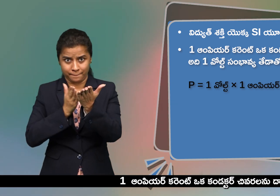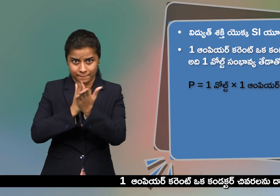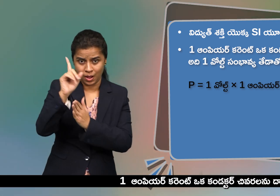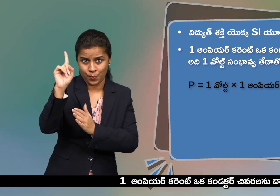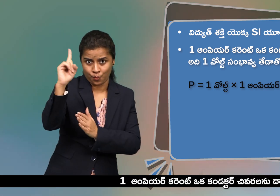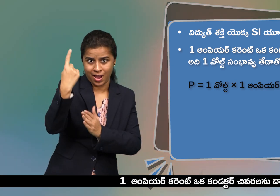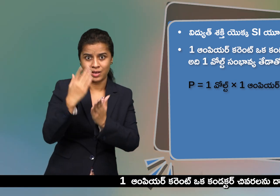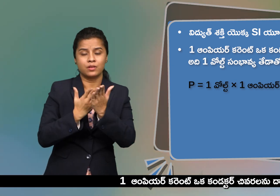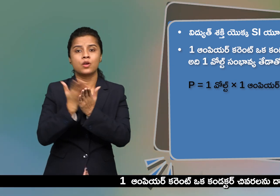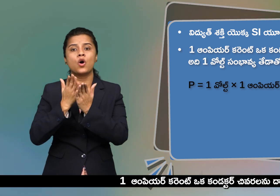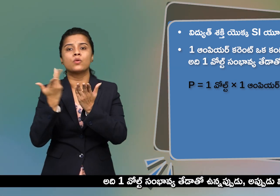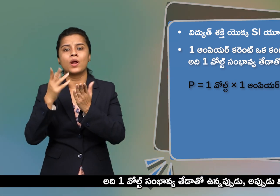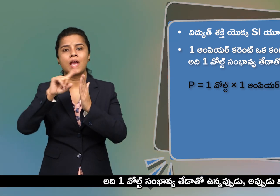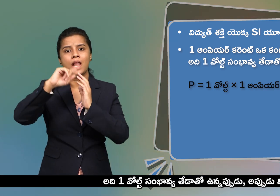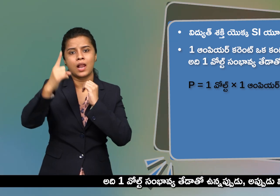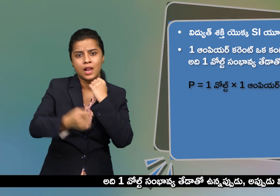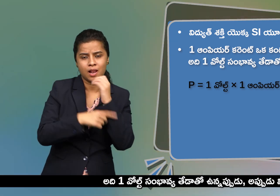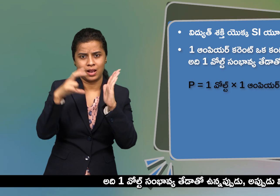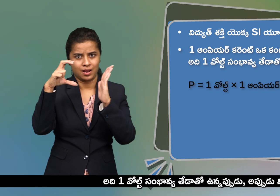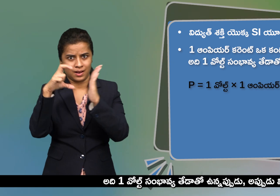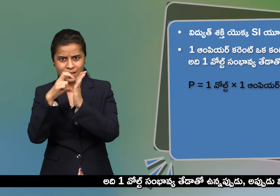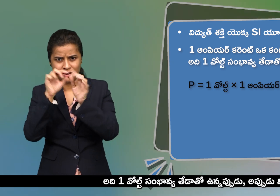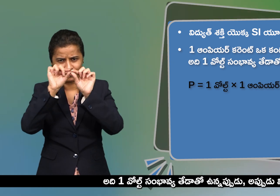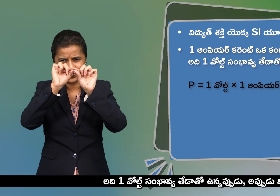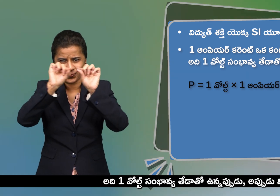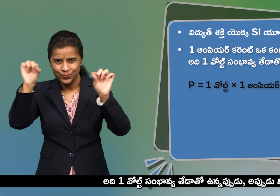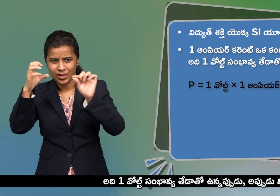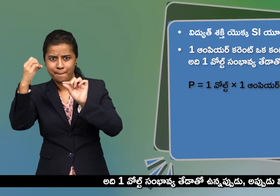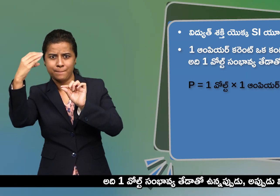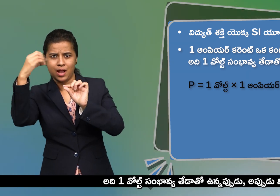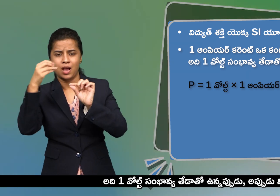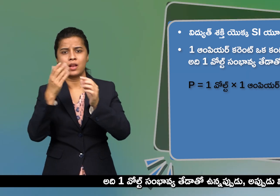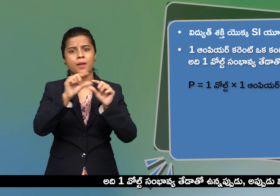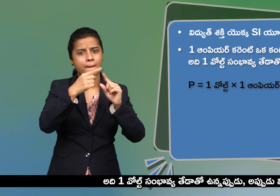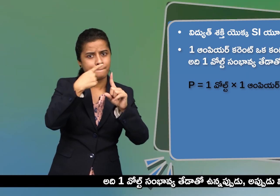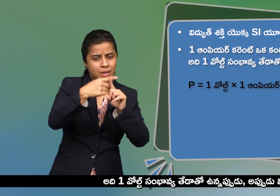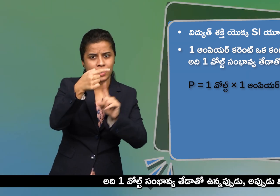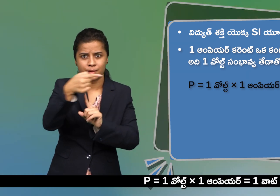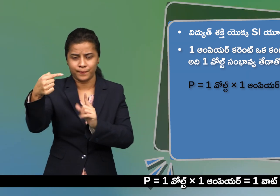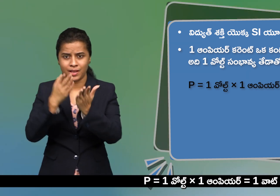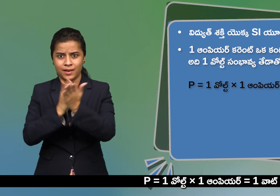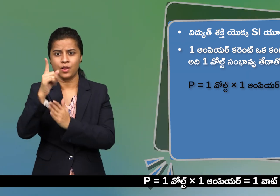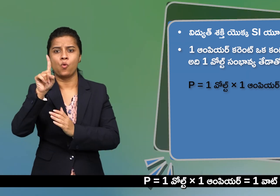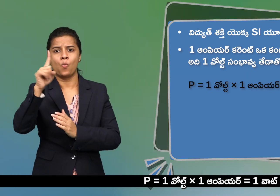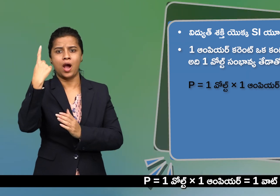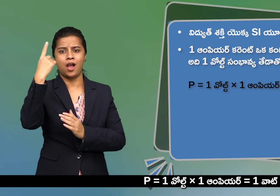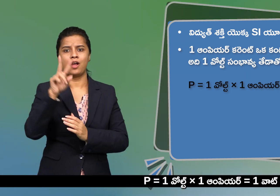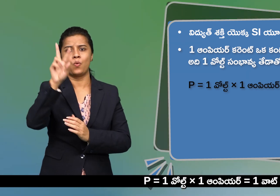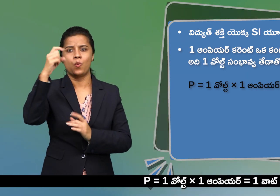చివరలను దాటితే అది 1 వోల్ట్ సంభావ్య తేడాతో ఉన్నప్పుడు అప్పుడు విద్యుత్ శక్తి P = 1